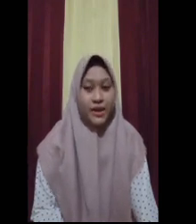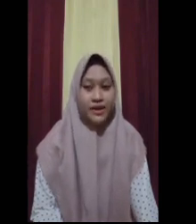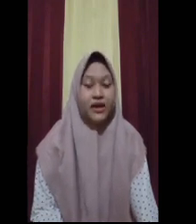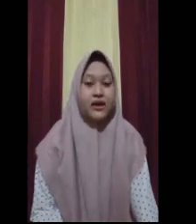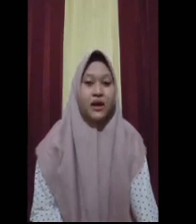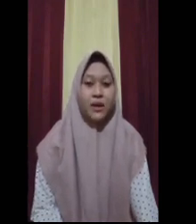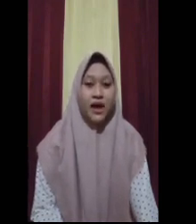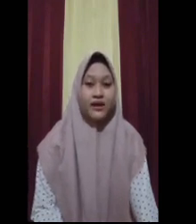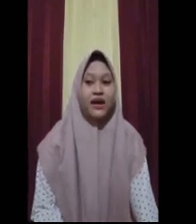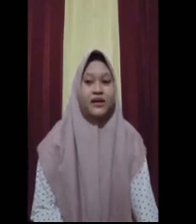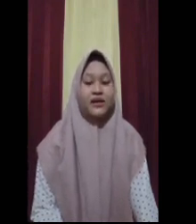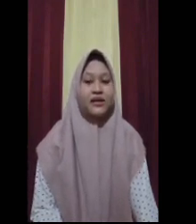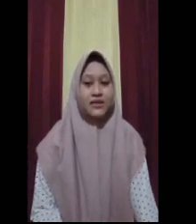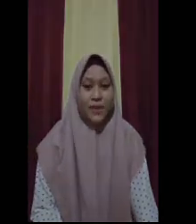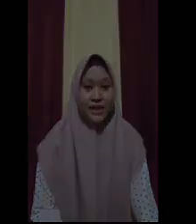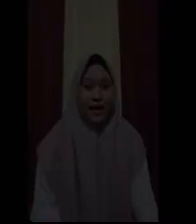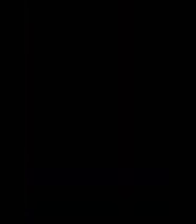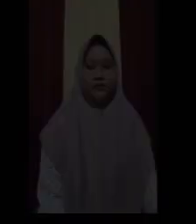rahmat.